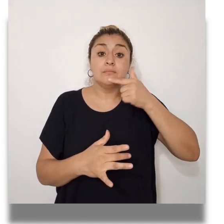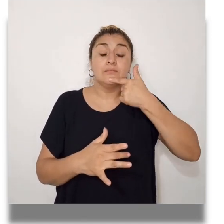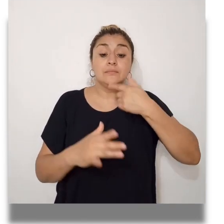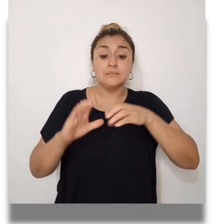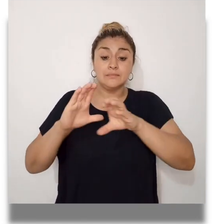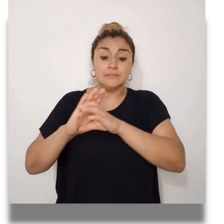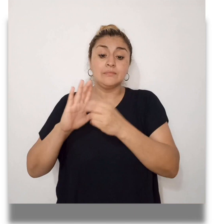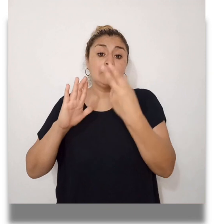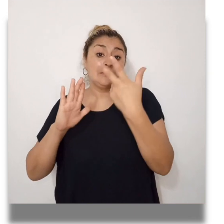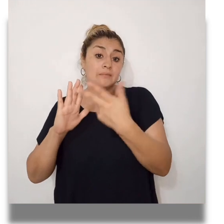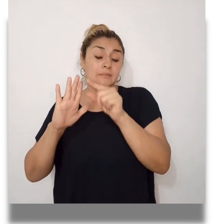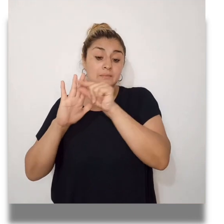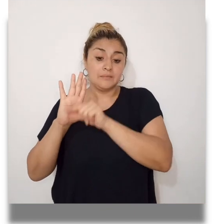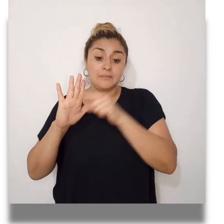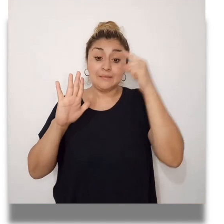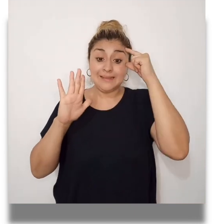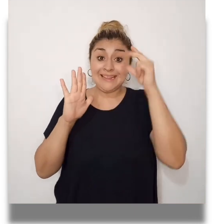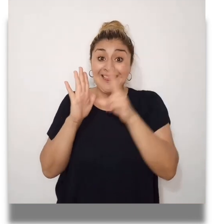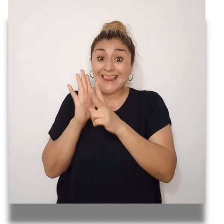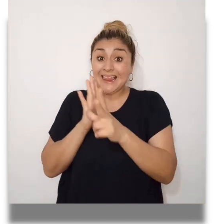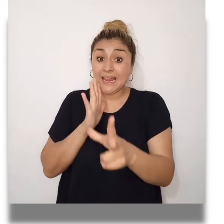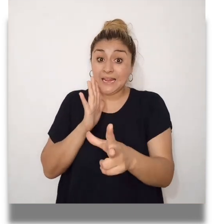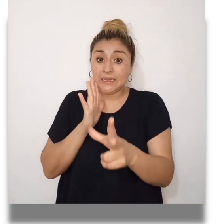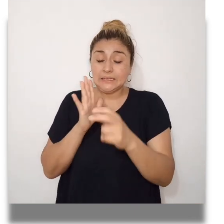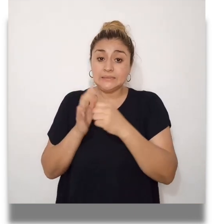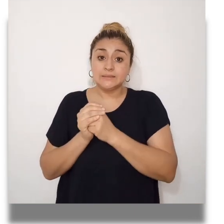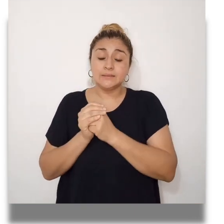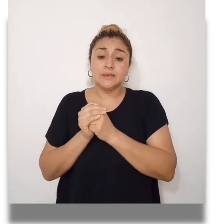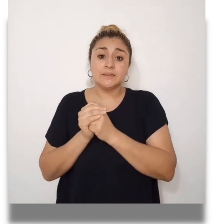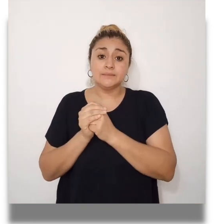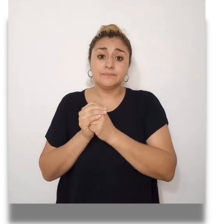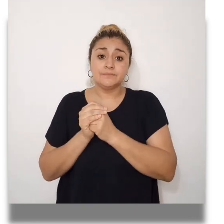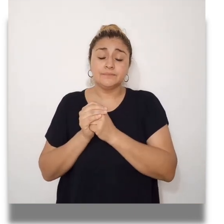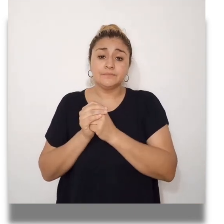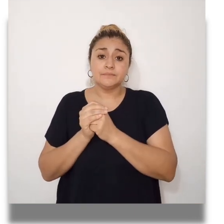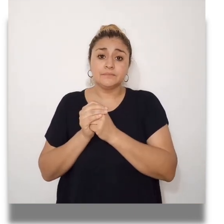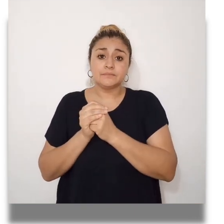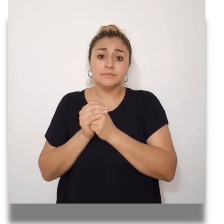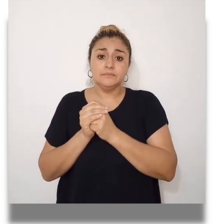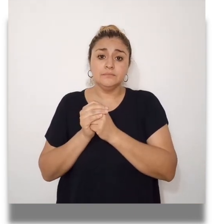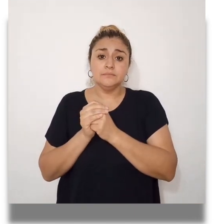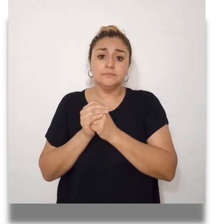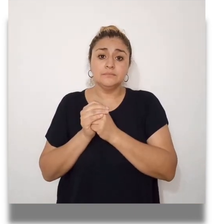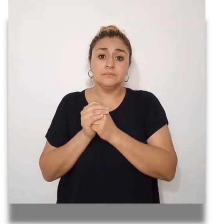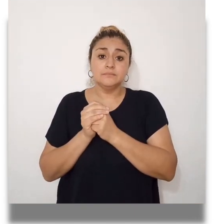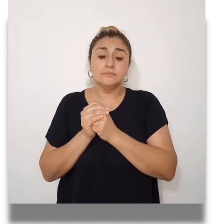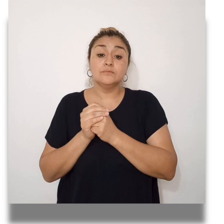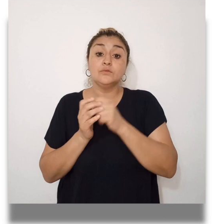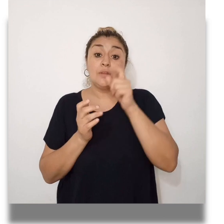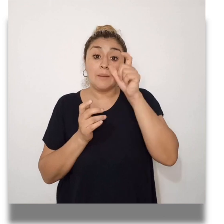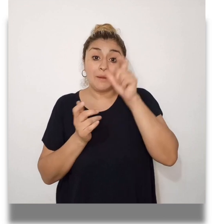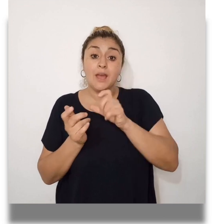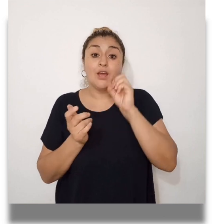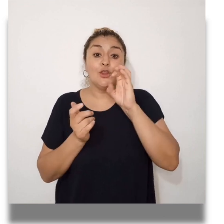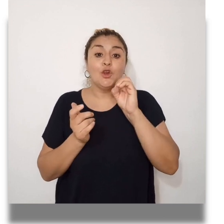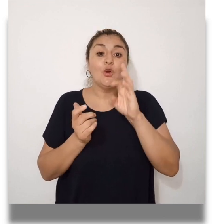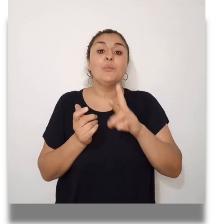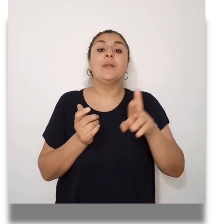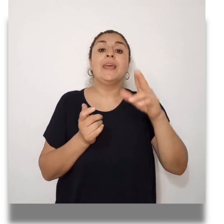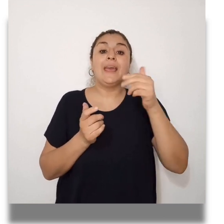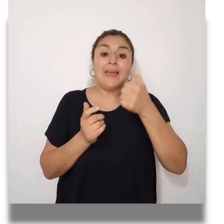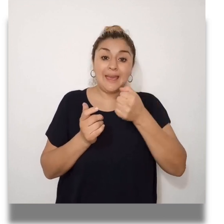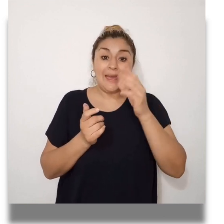dice: Elle répondait: Adam a répondu à Dieu en disant: Adam respondió a